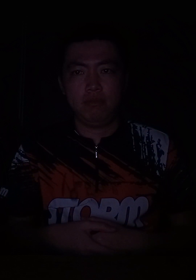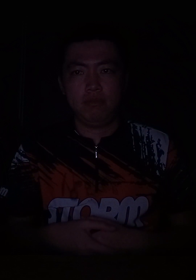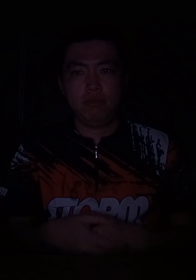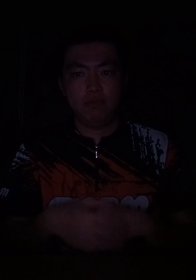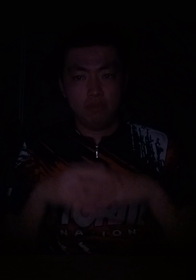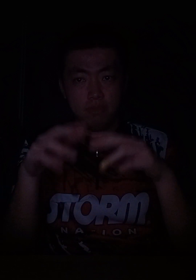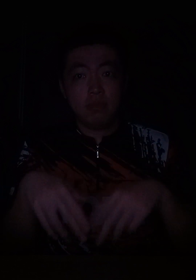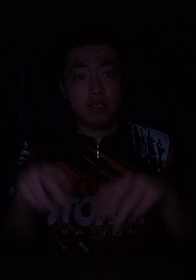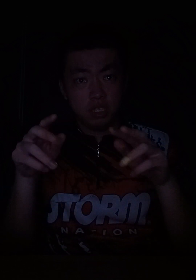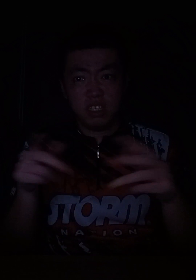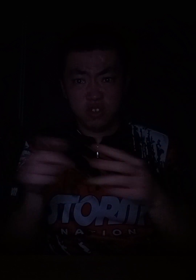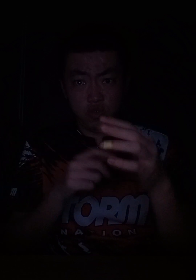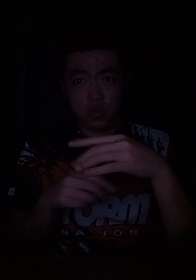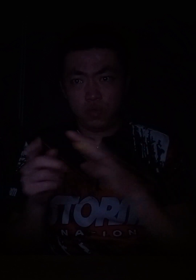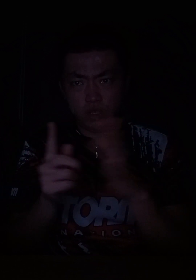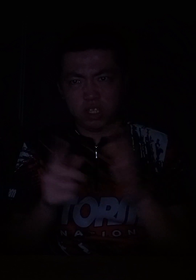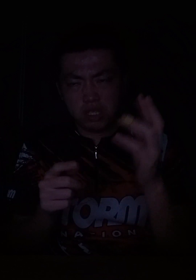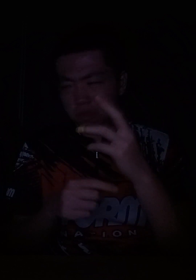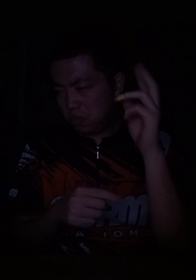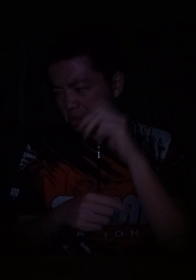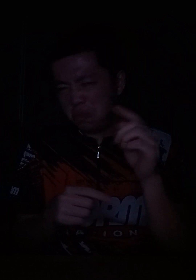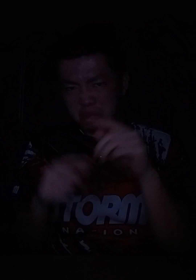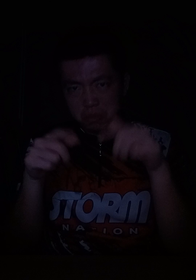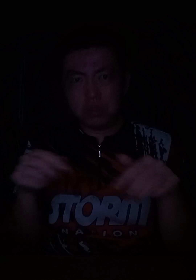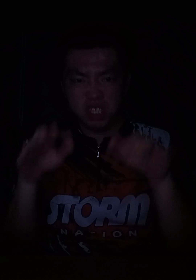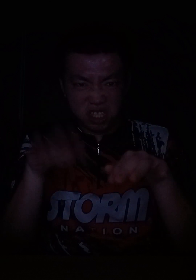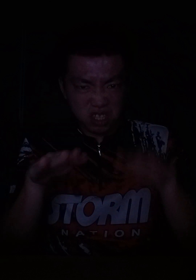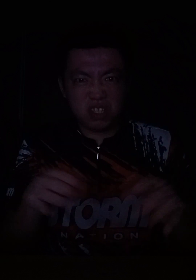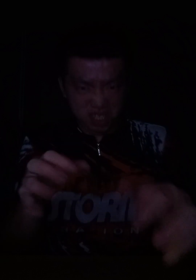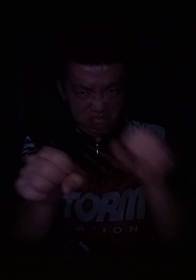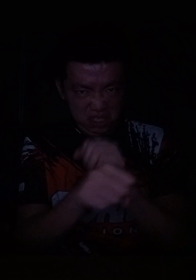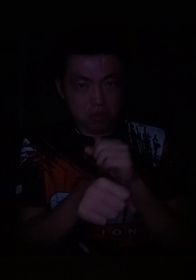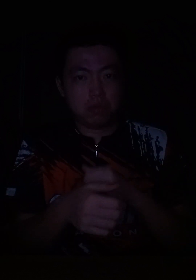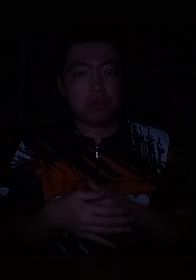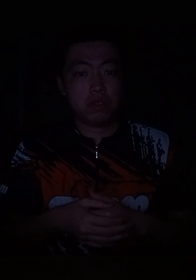지하철 안에서 경찰관들이 한 남성을 바닥에 눌러 제압합니다.